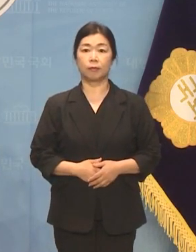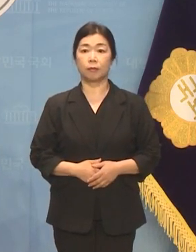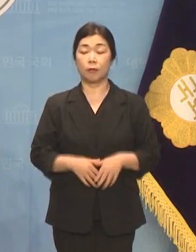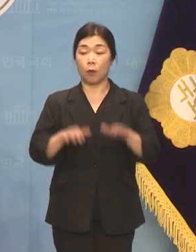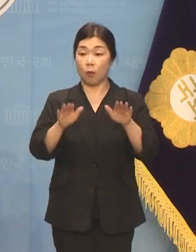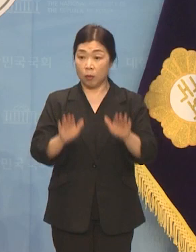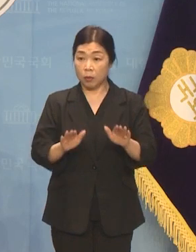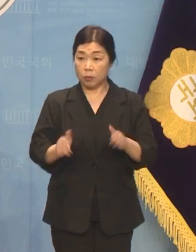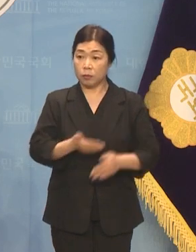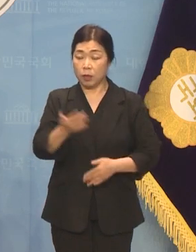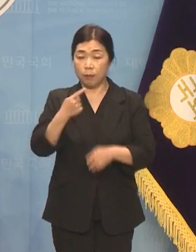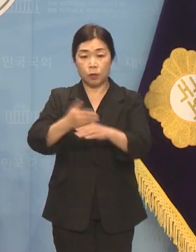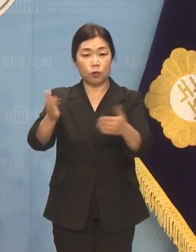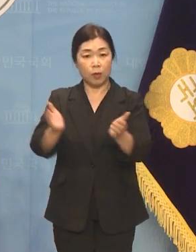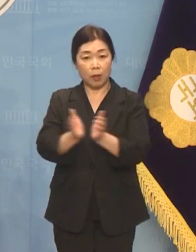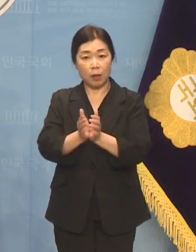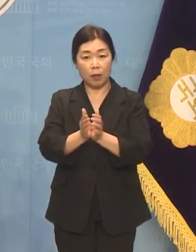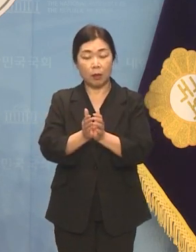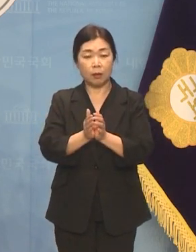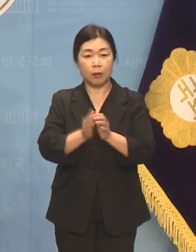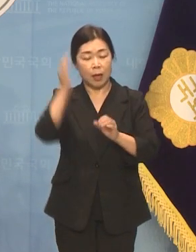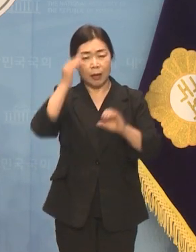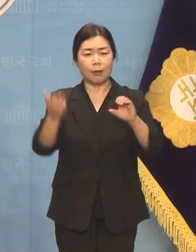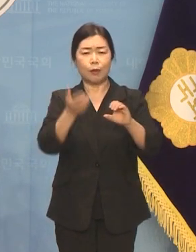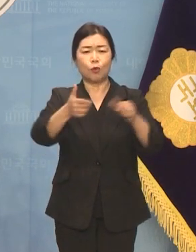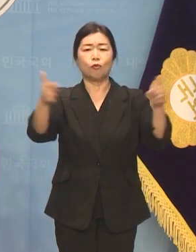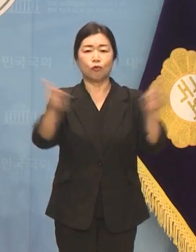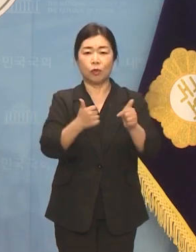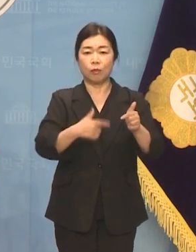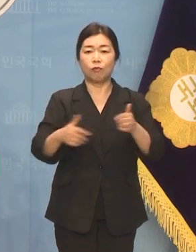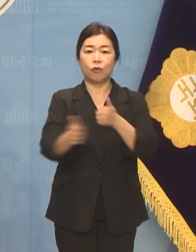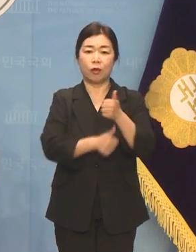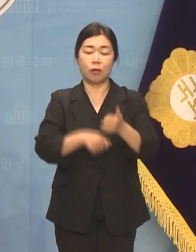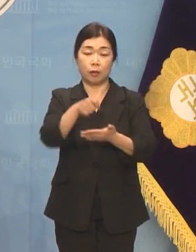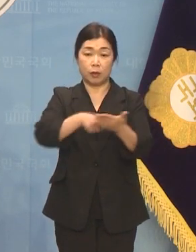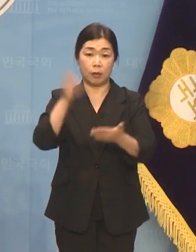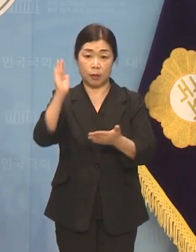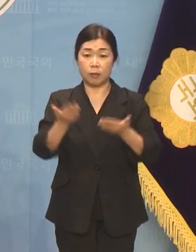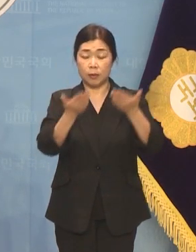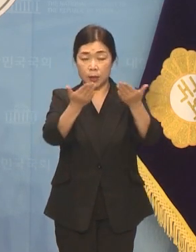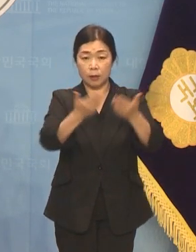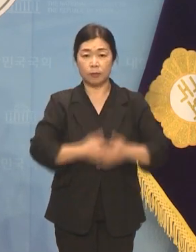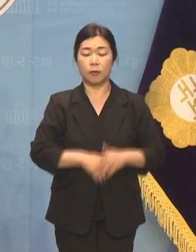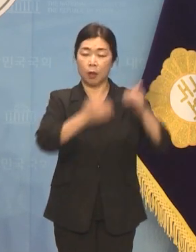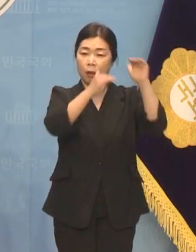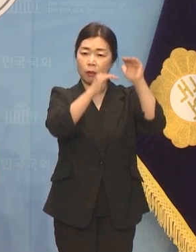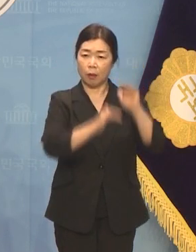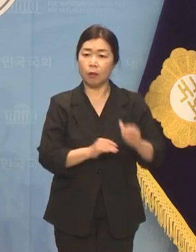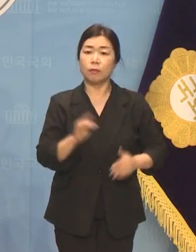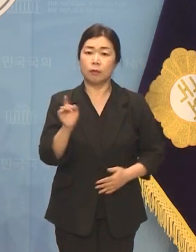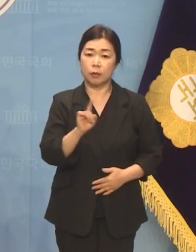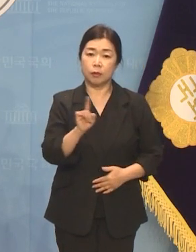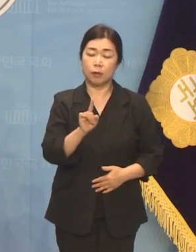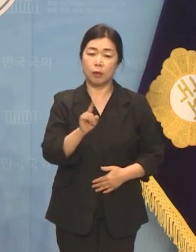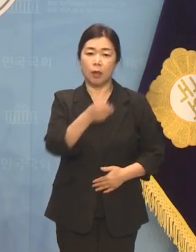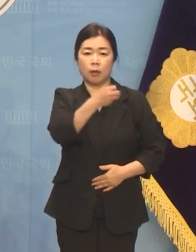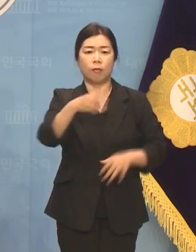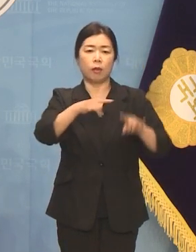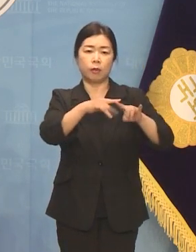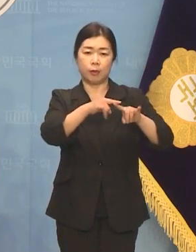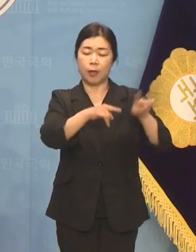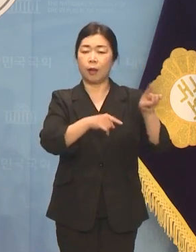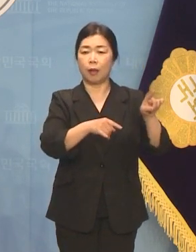네, 오늘 저희 더불어민주당 탄소중립위원회에서 기자회견을 마련했습니다. 내용은